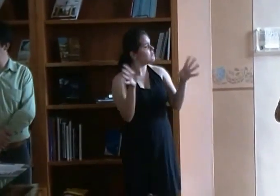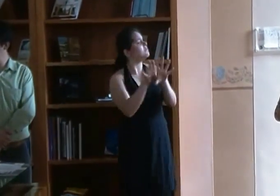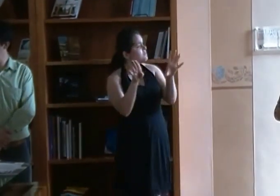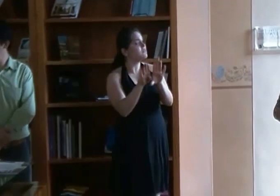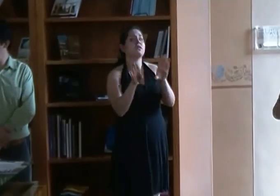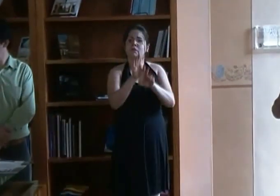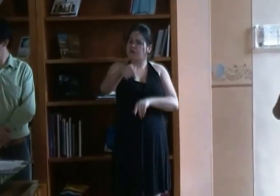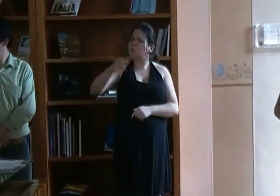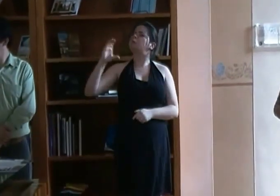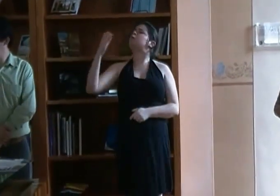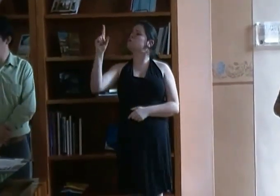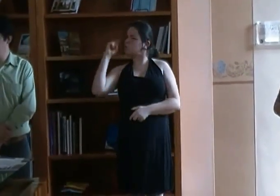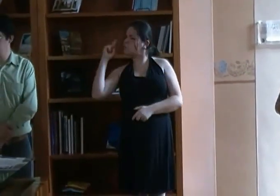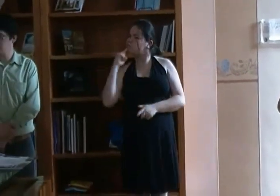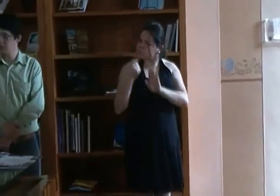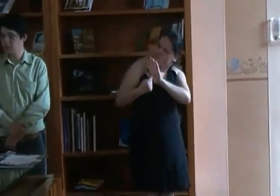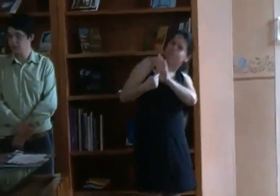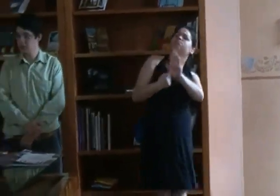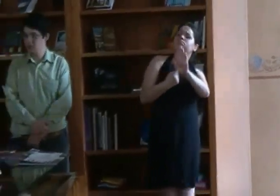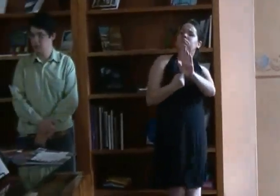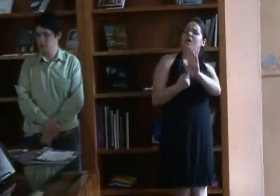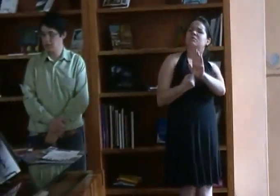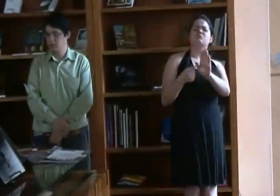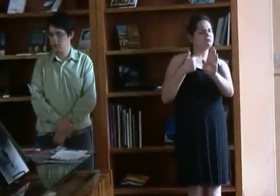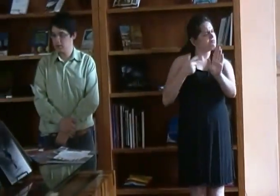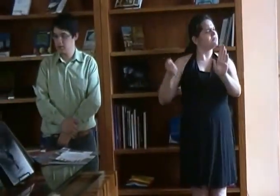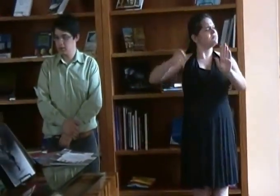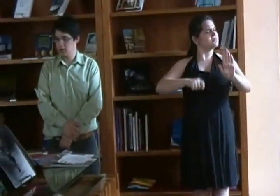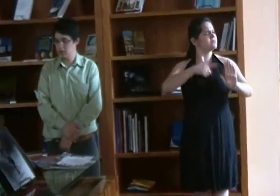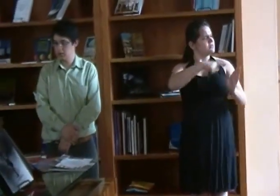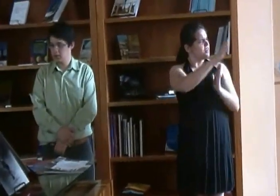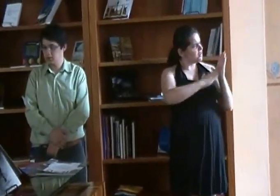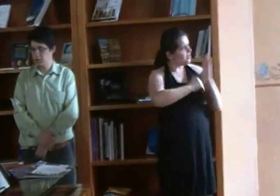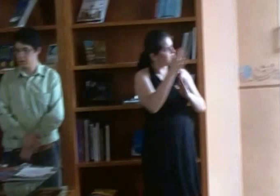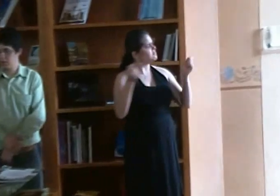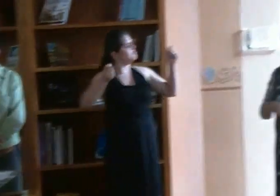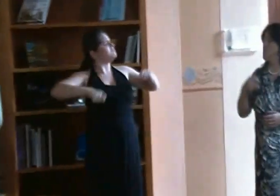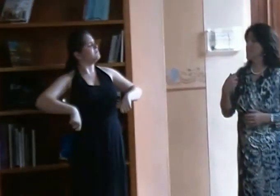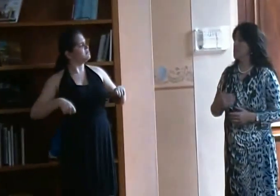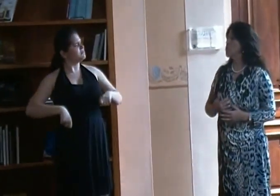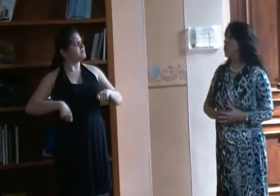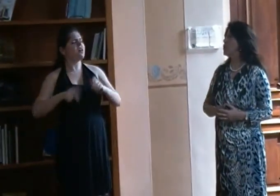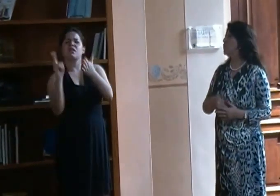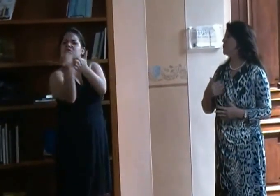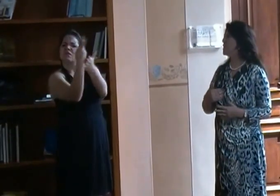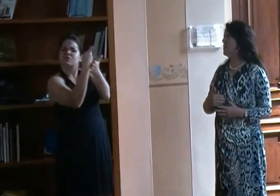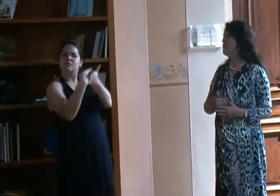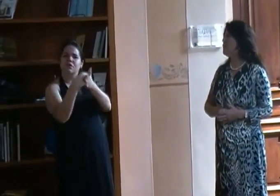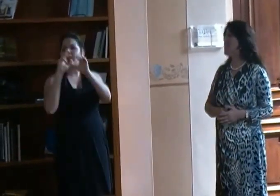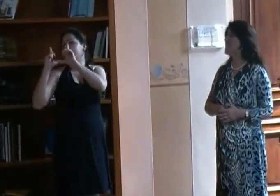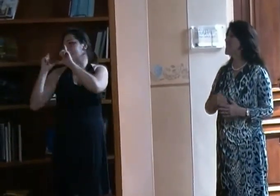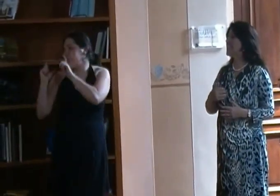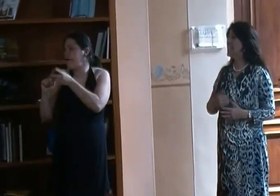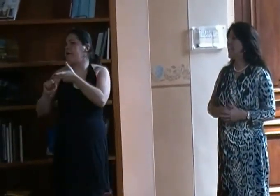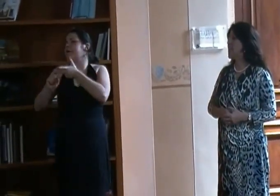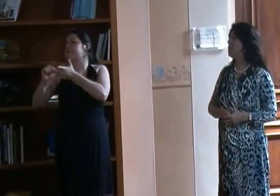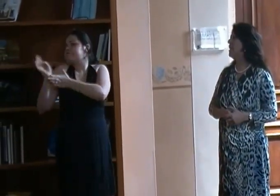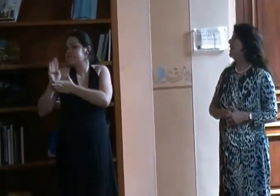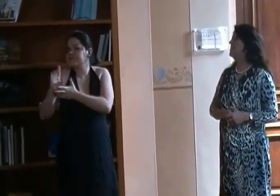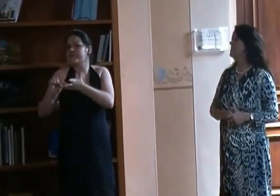aqui em Curitiba os surdos também mostrem o seu potencial, a sua arte, suas ilustrações, sua